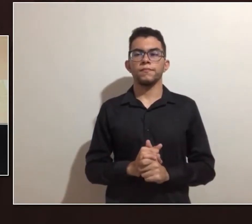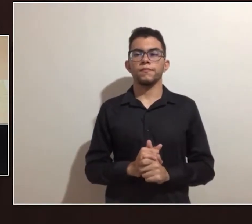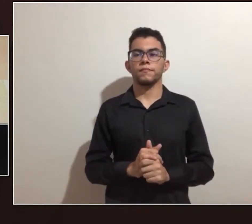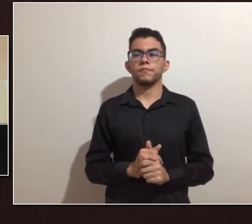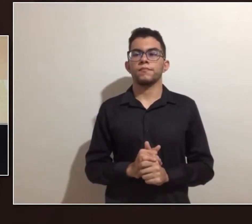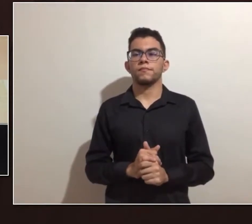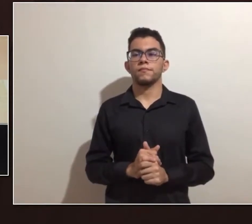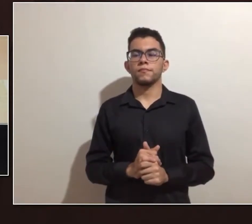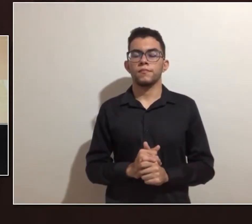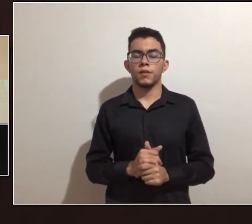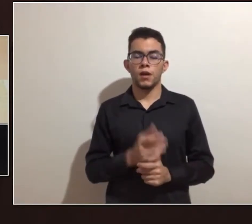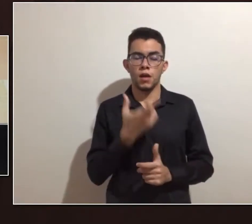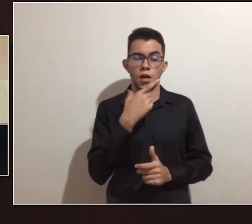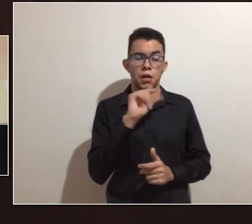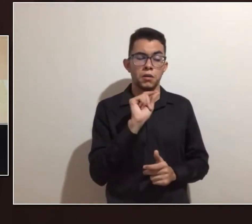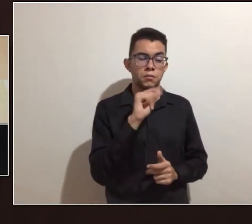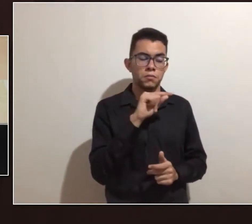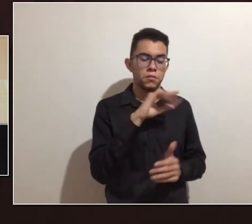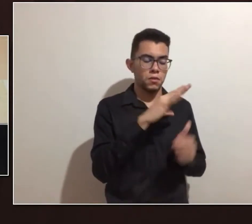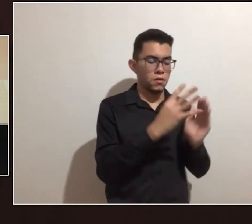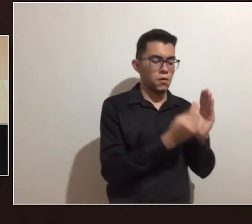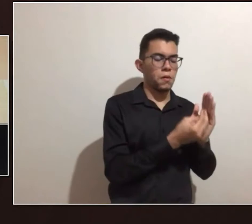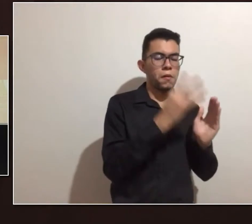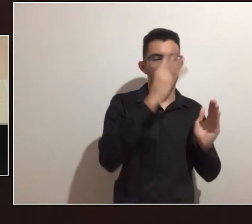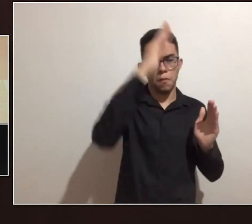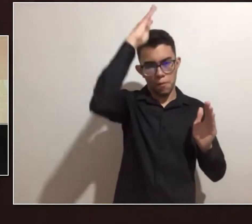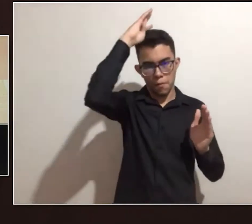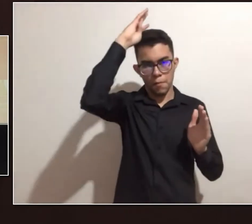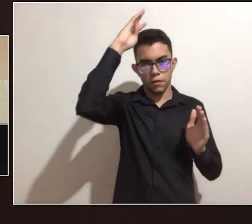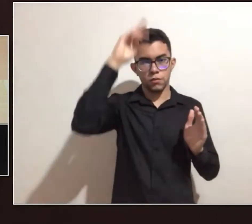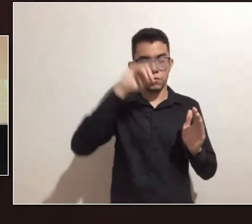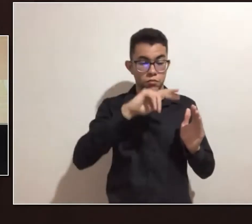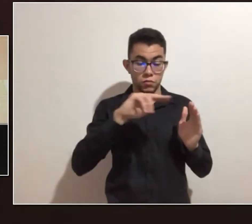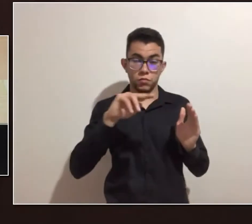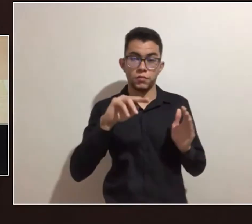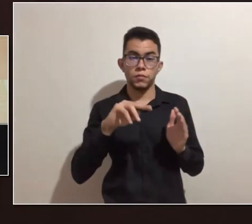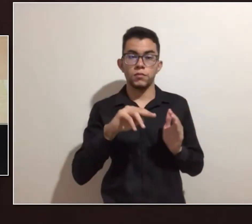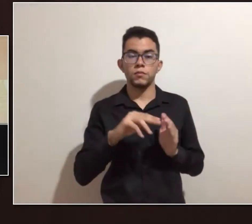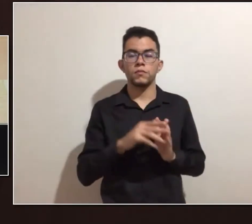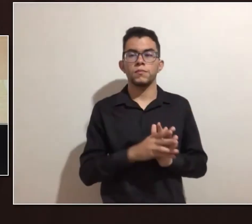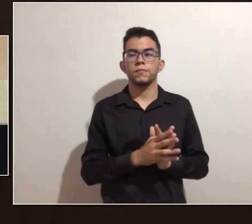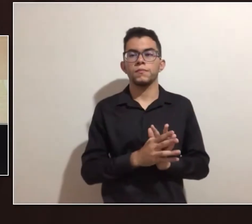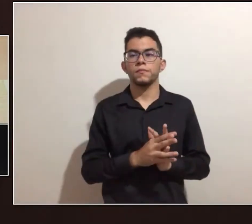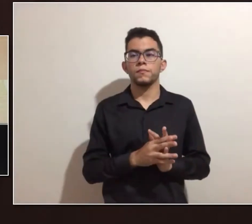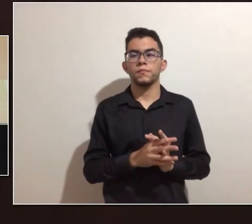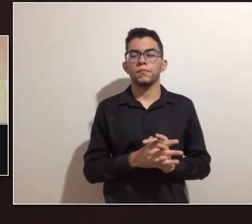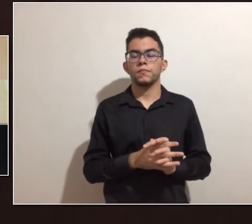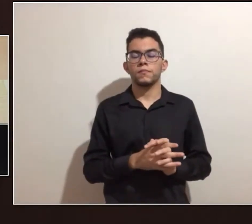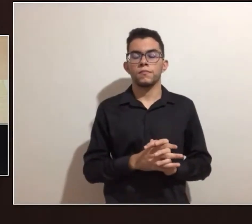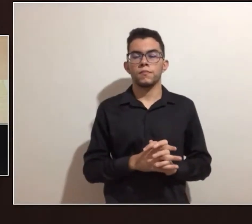Quem eram, né, nossos irmãos romanos? Atos 2, 10.